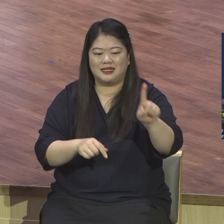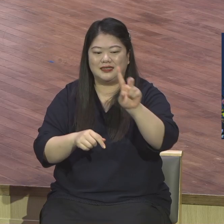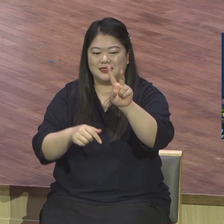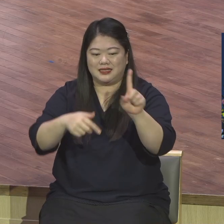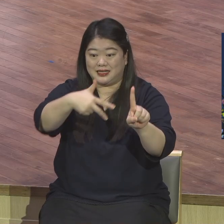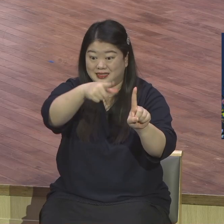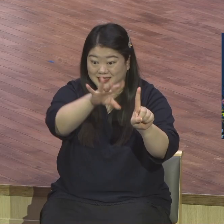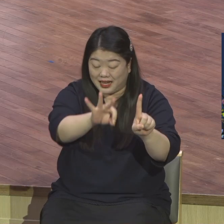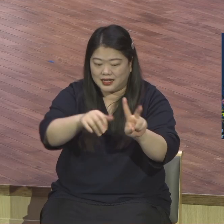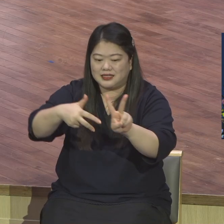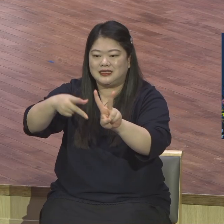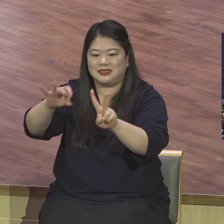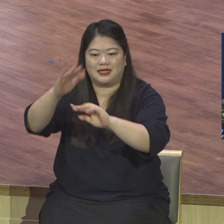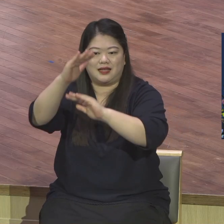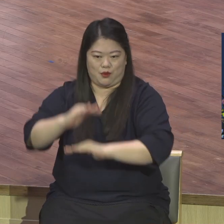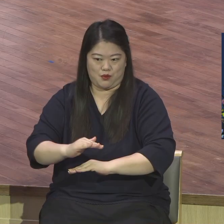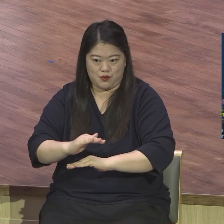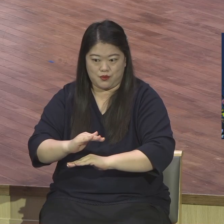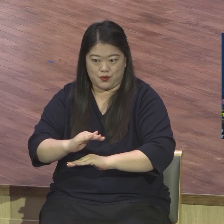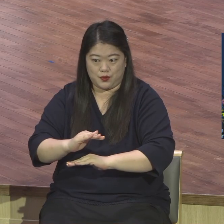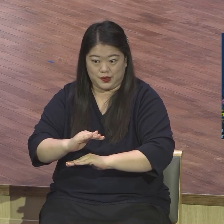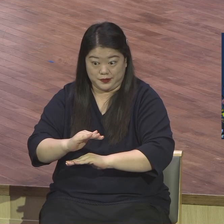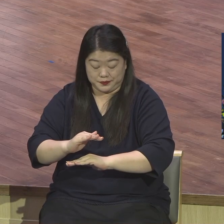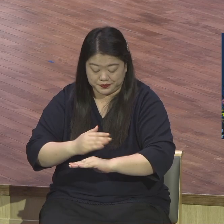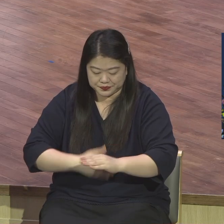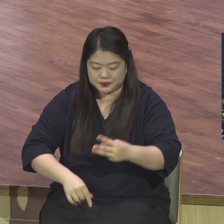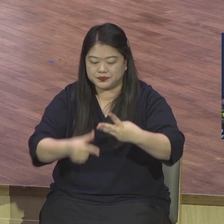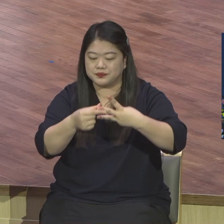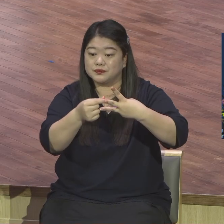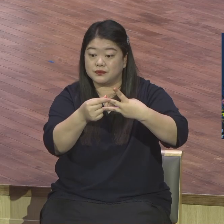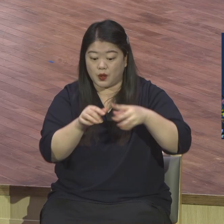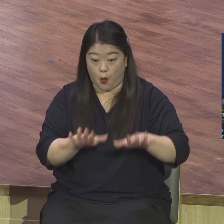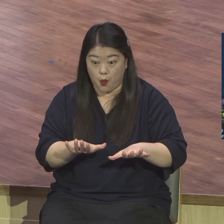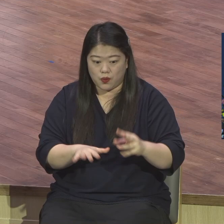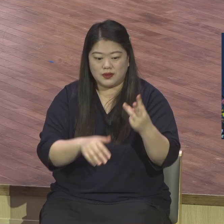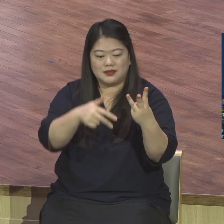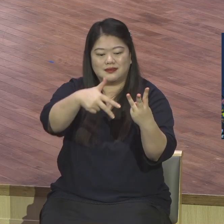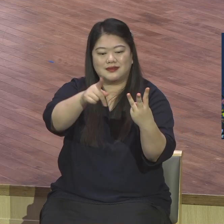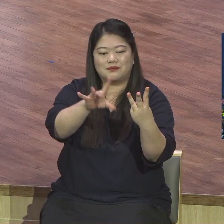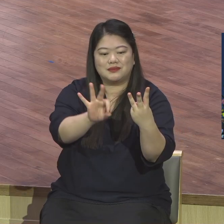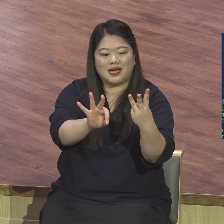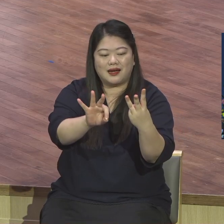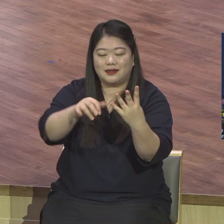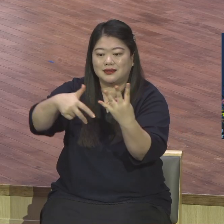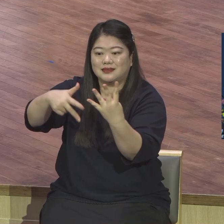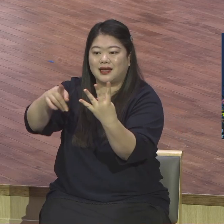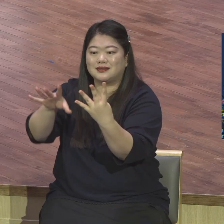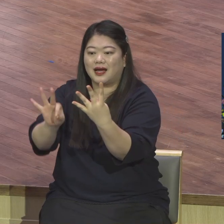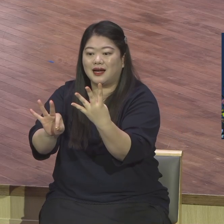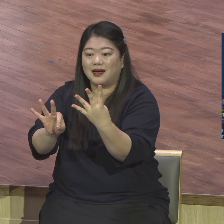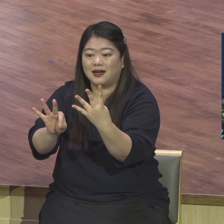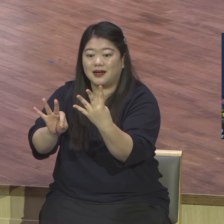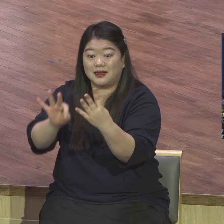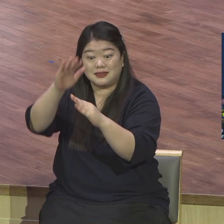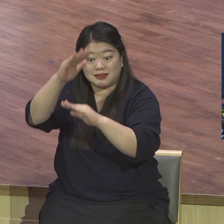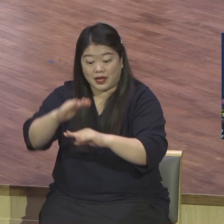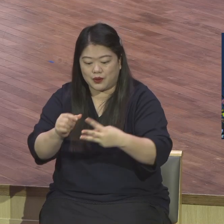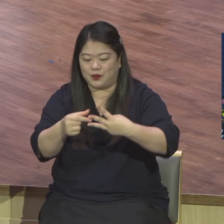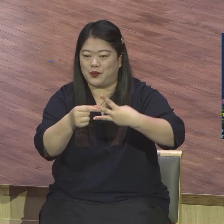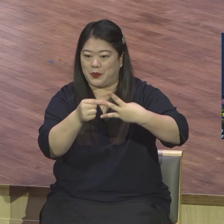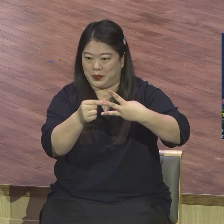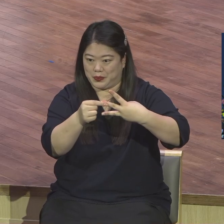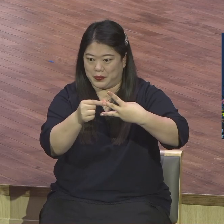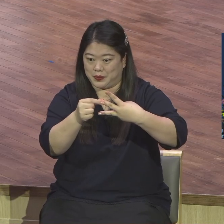했습니다. 오늘 본문인 이 3장과 이 4장까지는 두 번째 부분으로 사도